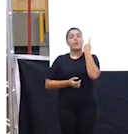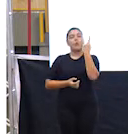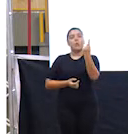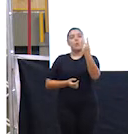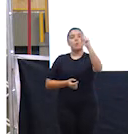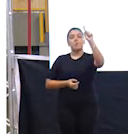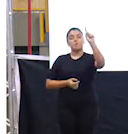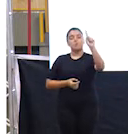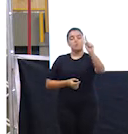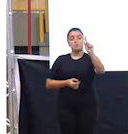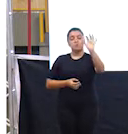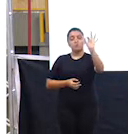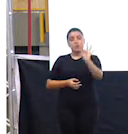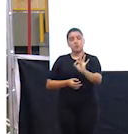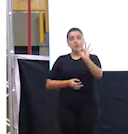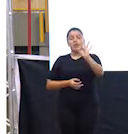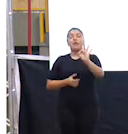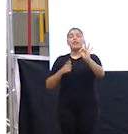1% de